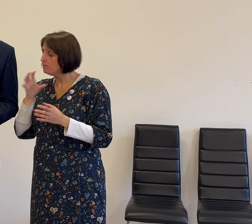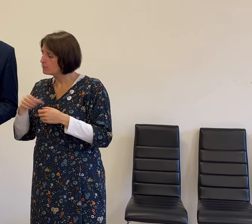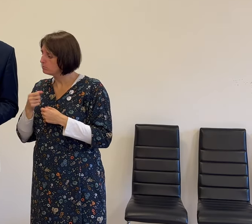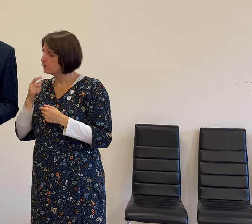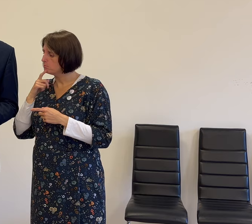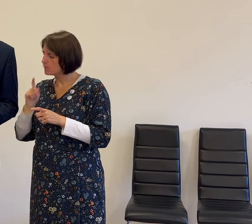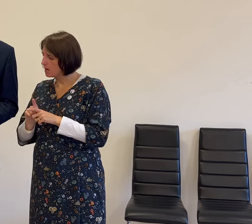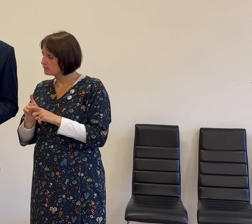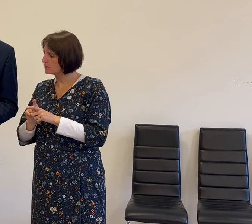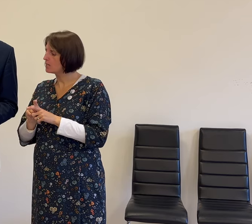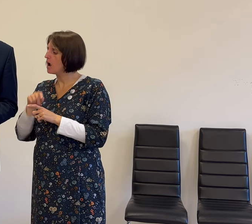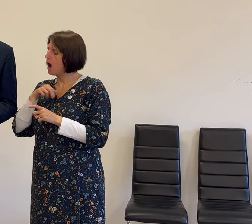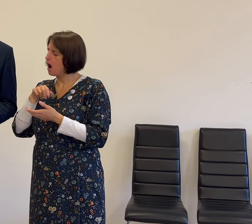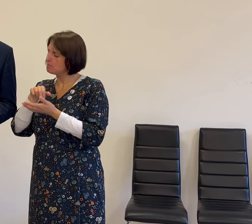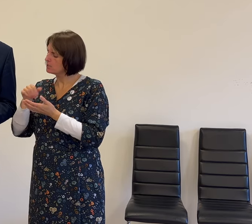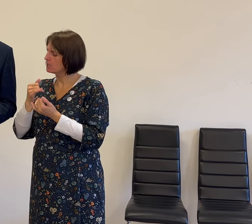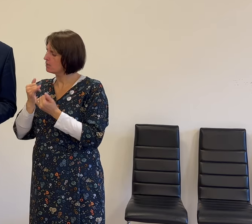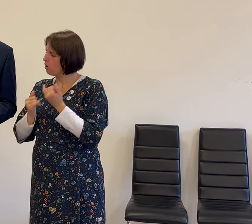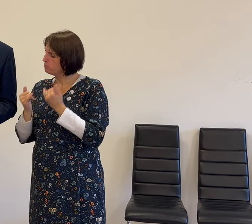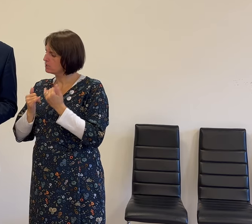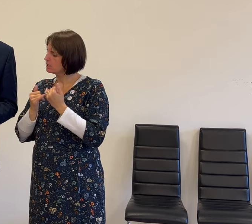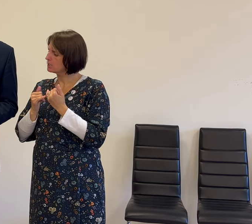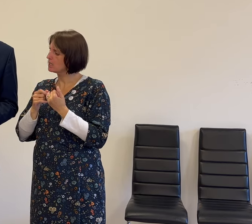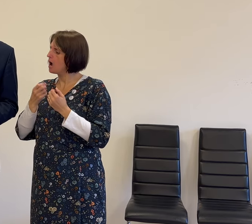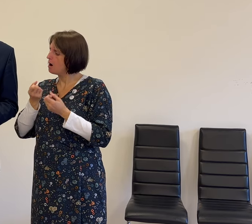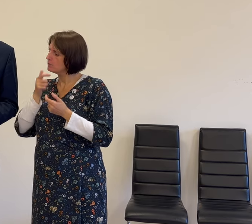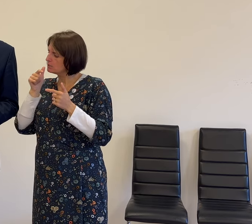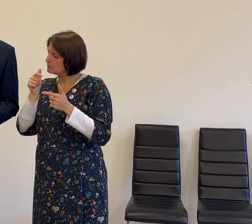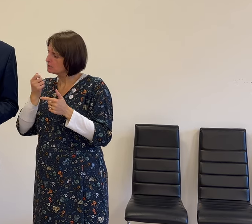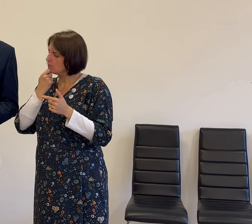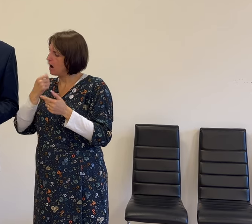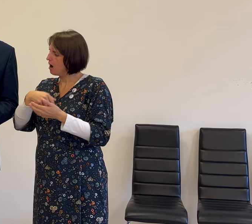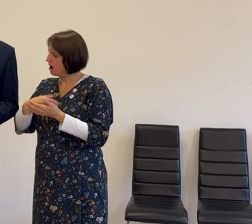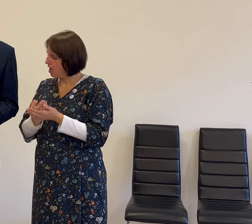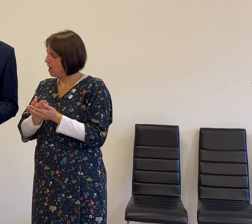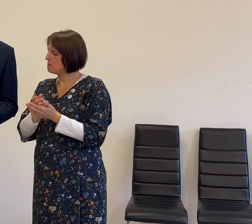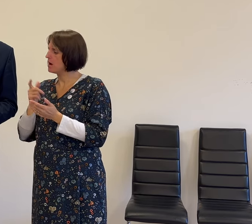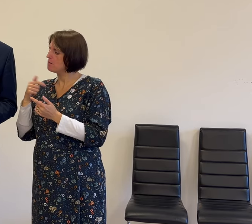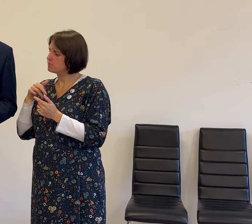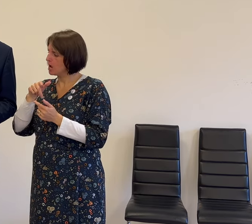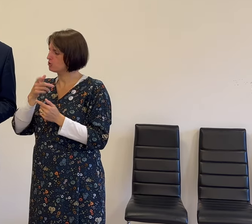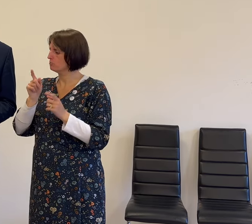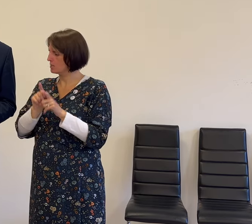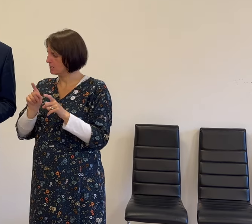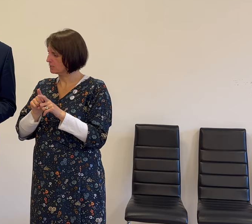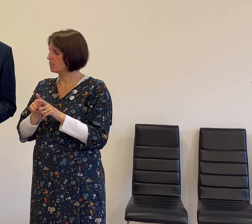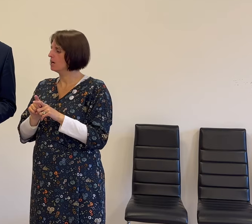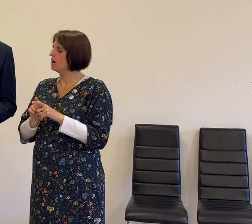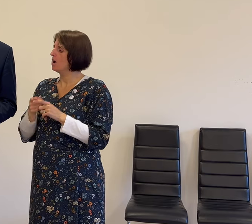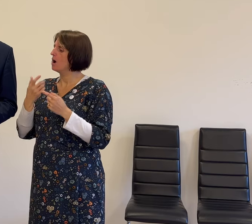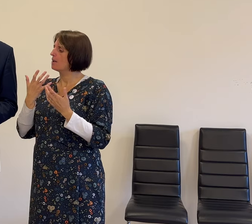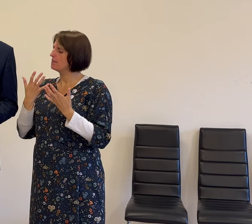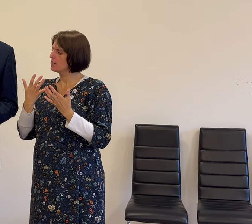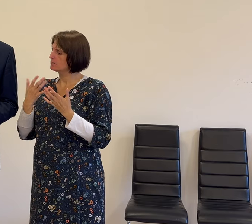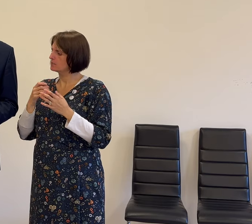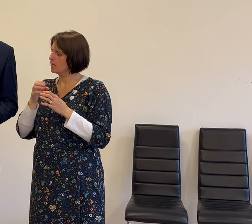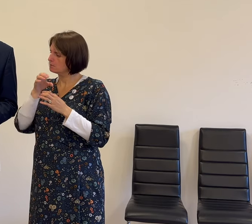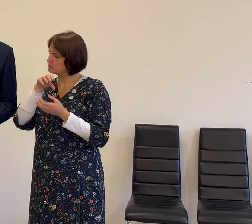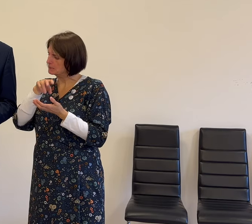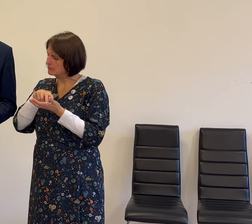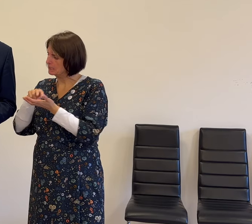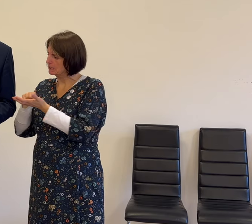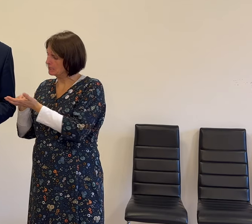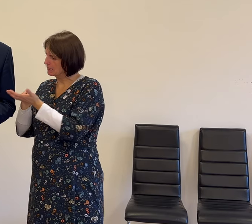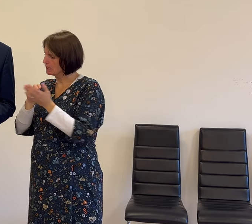zrní a těchto 10 chlebu a běž do tábora za svými bratry. Těchto 10 homolek syra doneseš veliteli nad tisíci, navštívíš